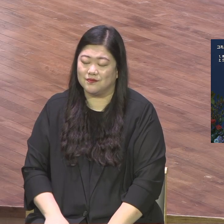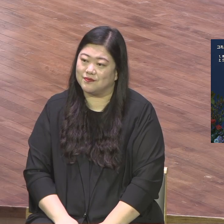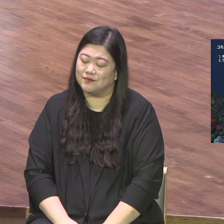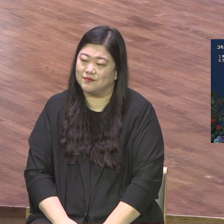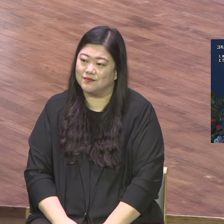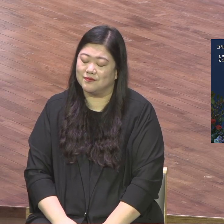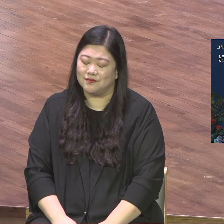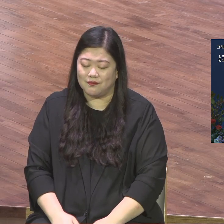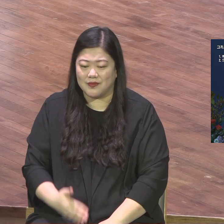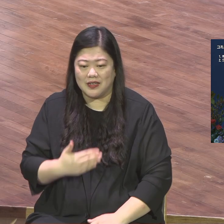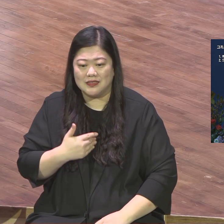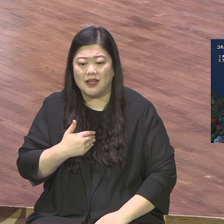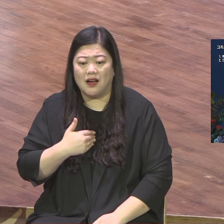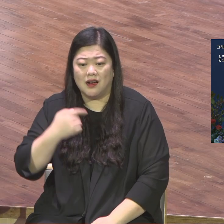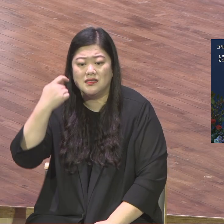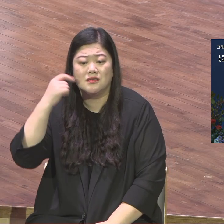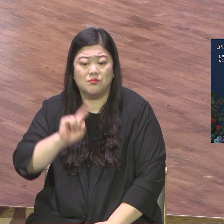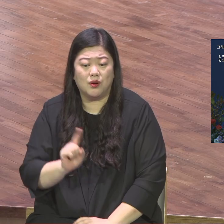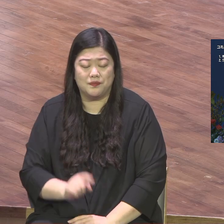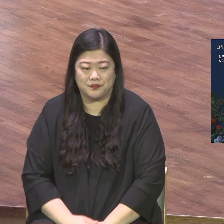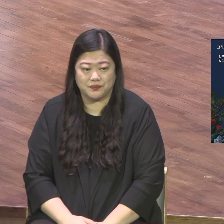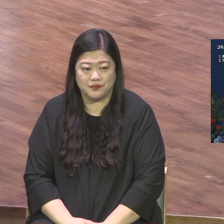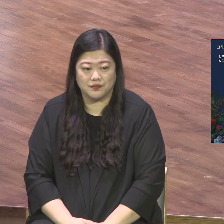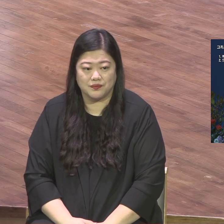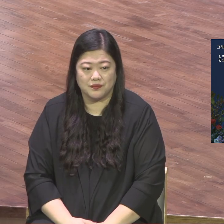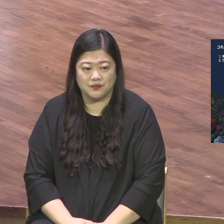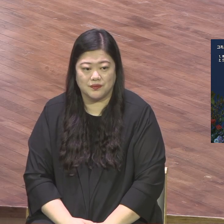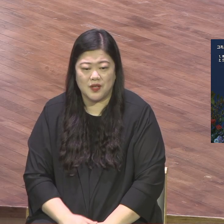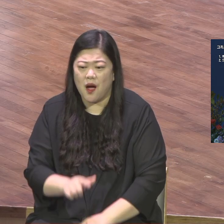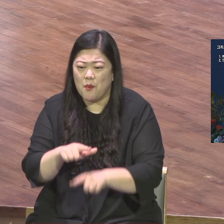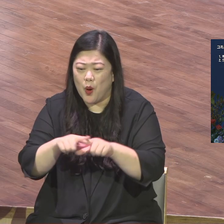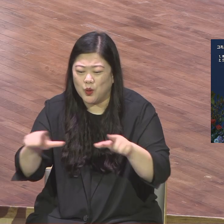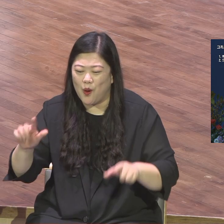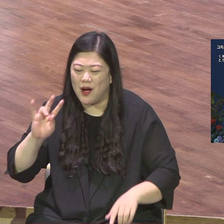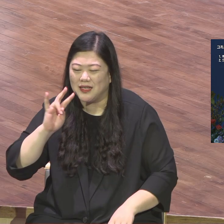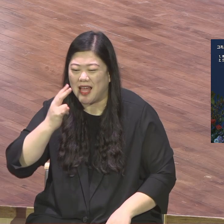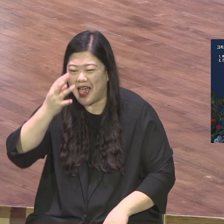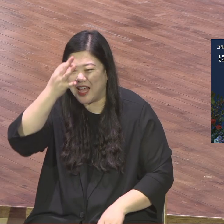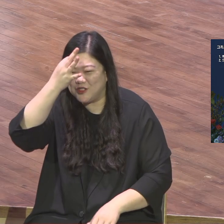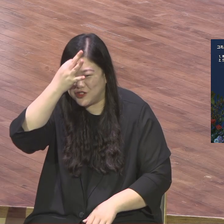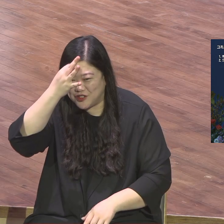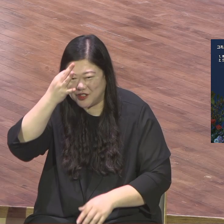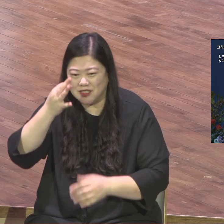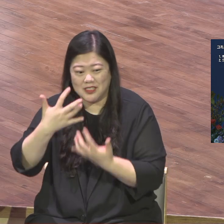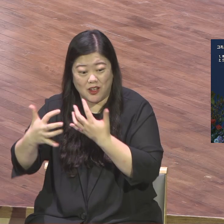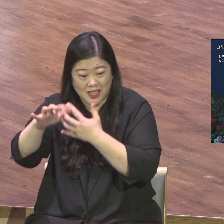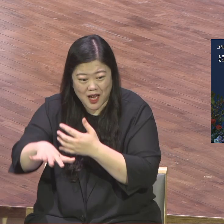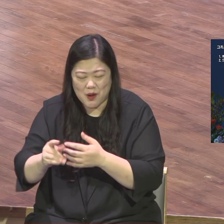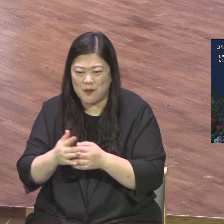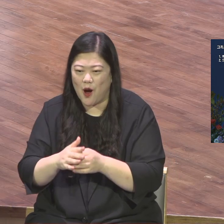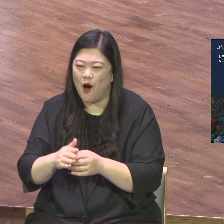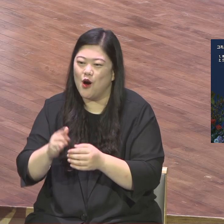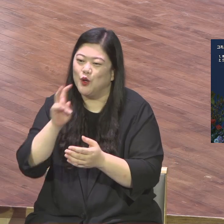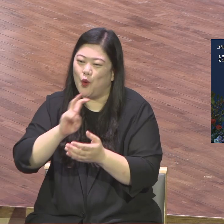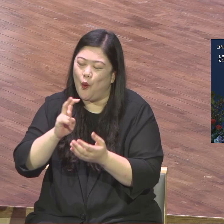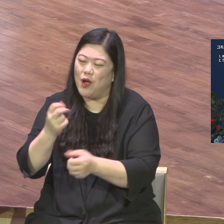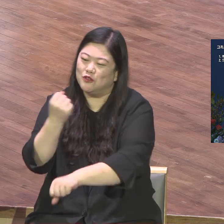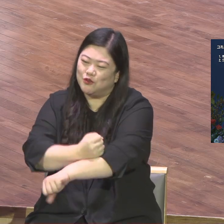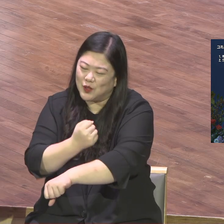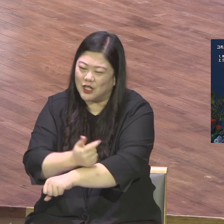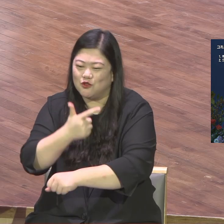근데 제가 할 게 뭐 있어요? 목사가 내게 가장 귀중한 거 한마디만